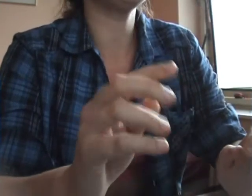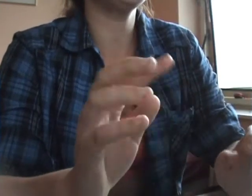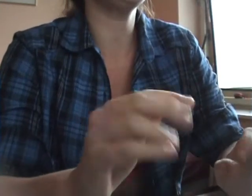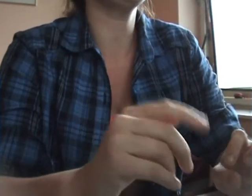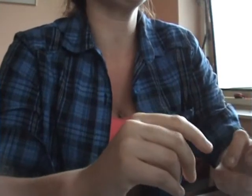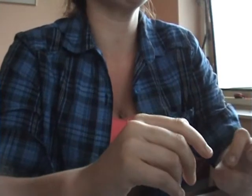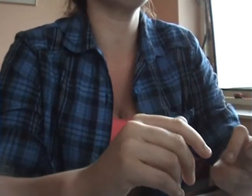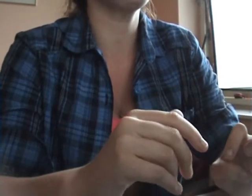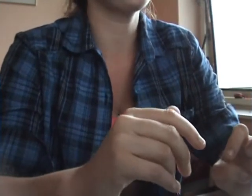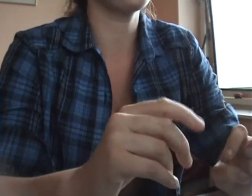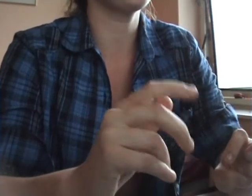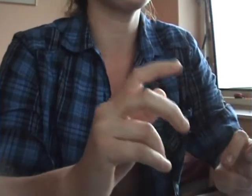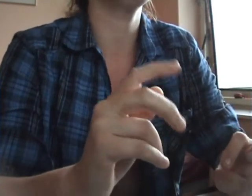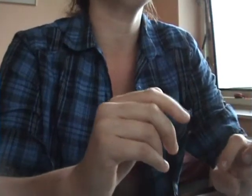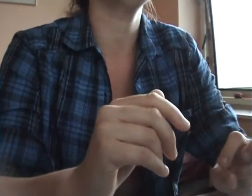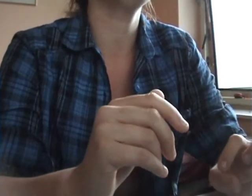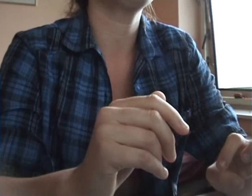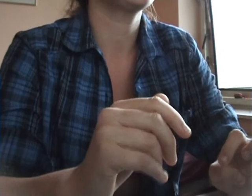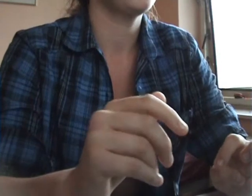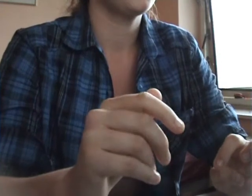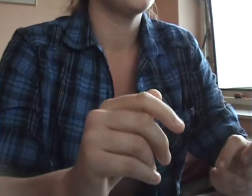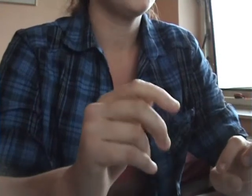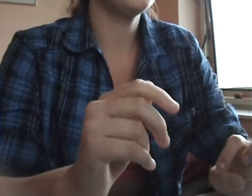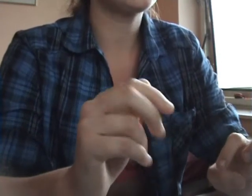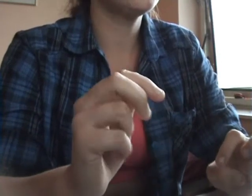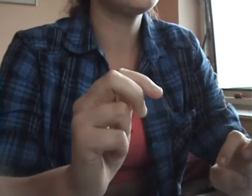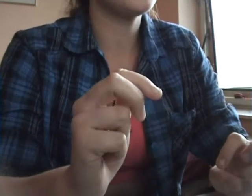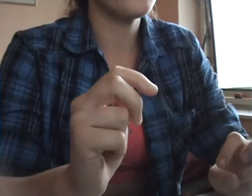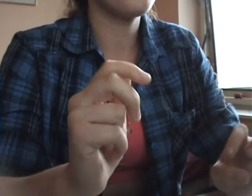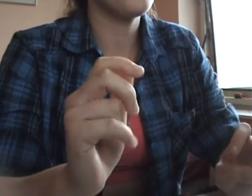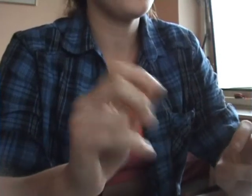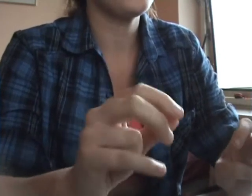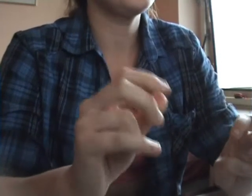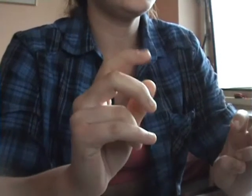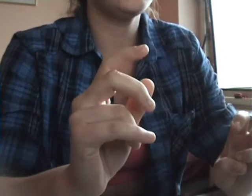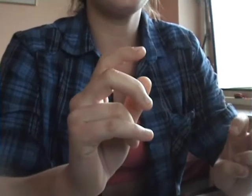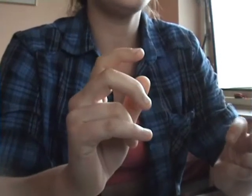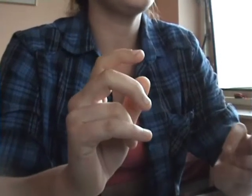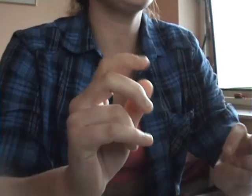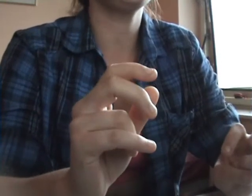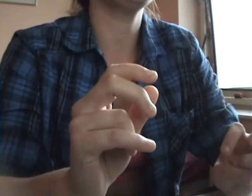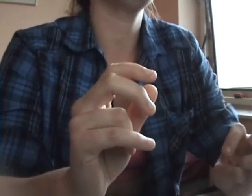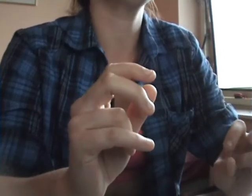snívam O čo sama neviem